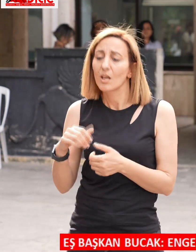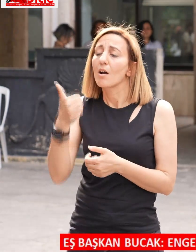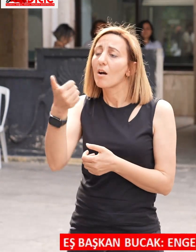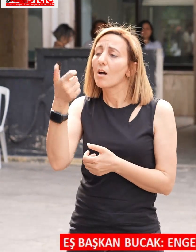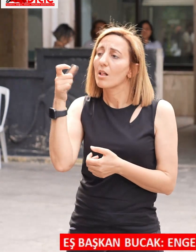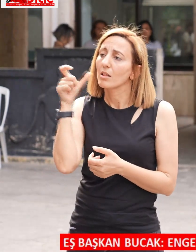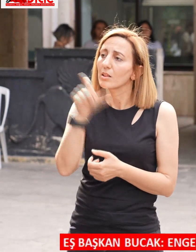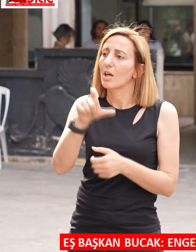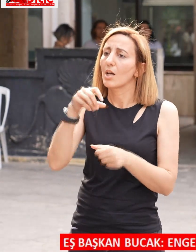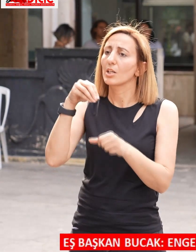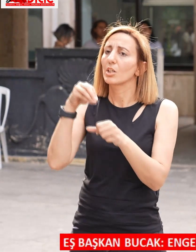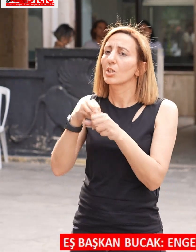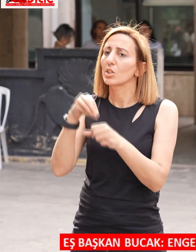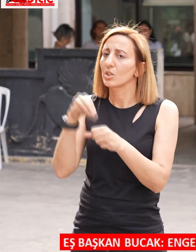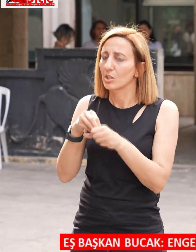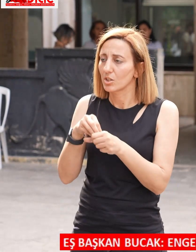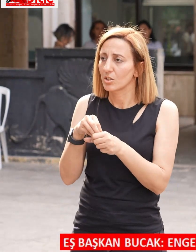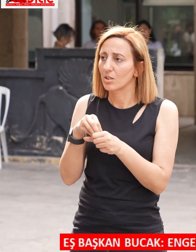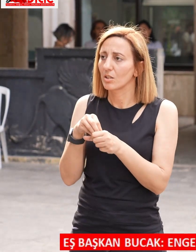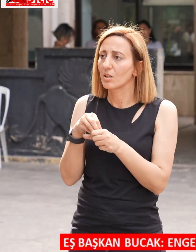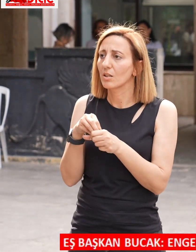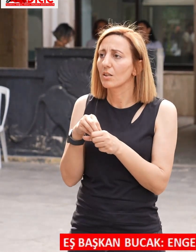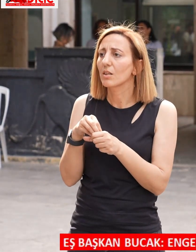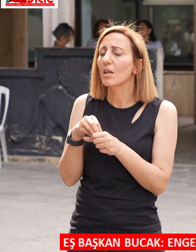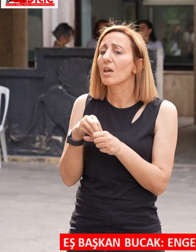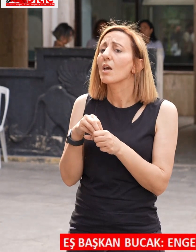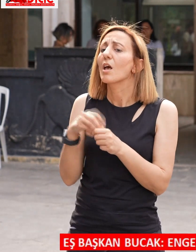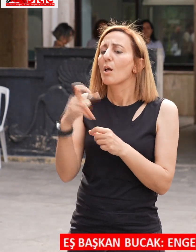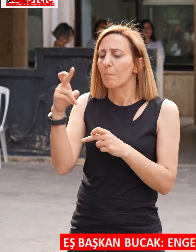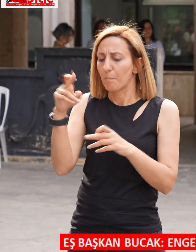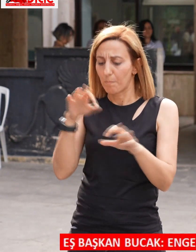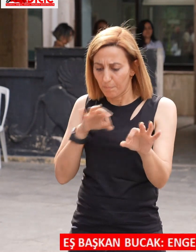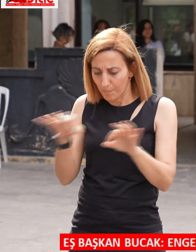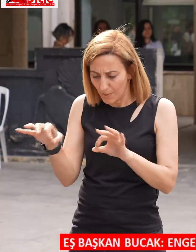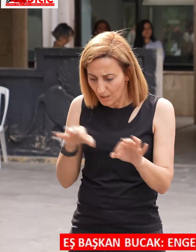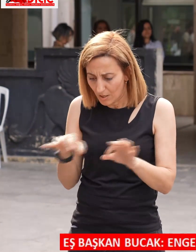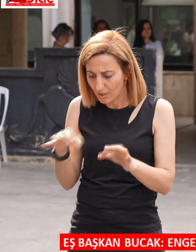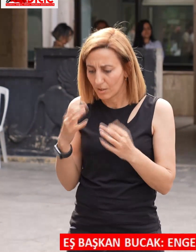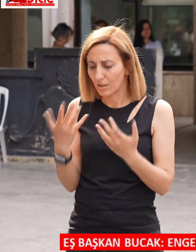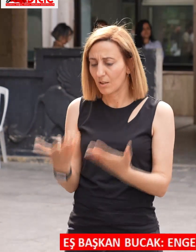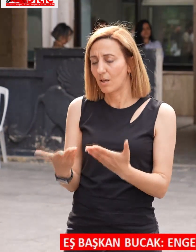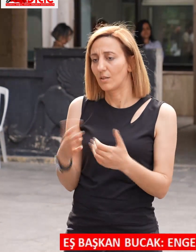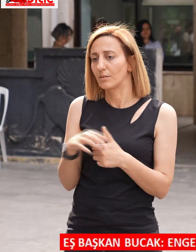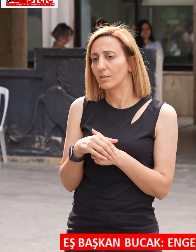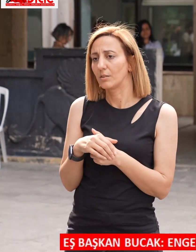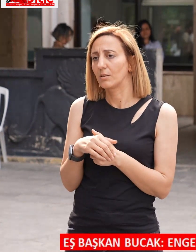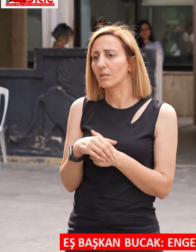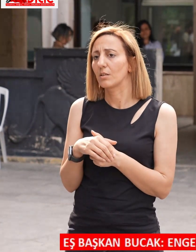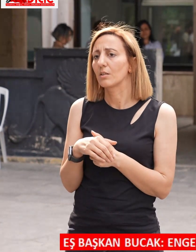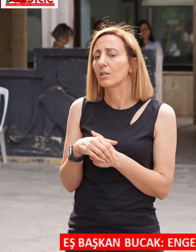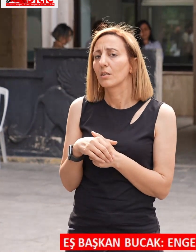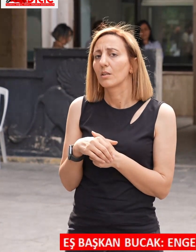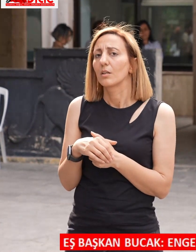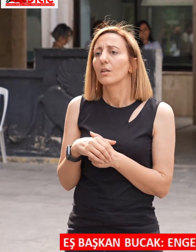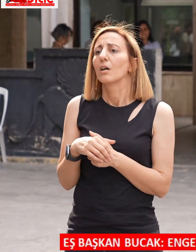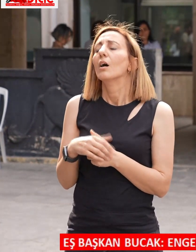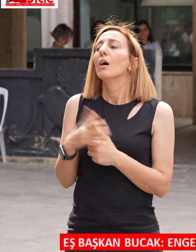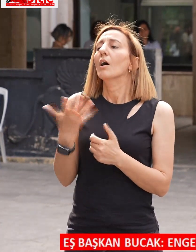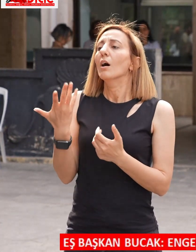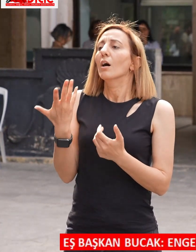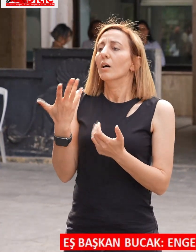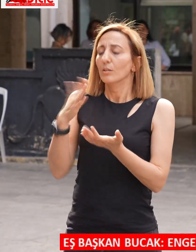ay içerisinde yapacak olacağımız stratejik plan başta olmak üzere ona eşlik edecek olan bütçe planı